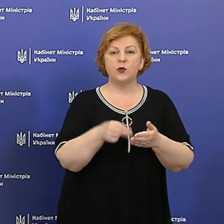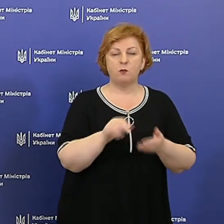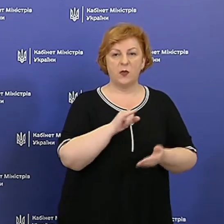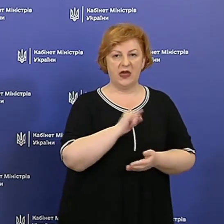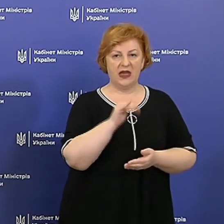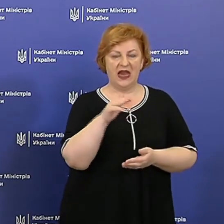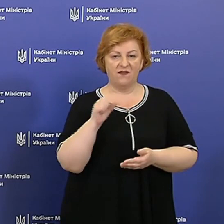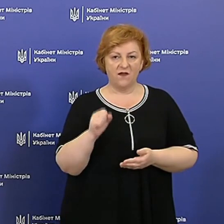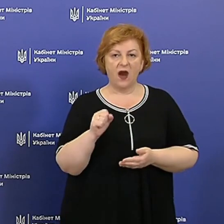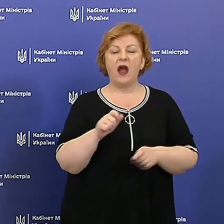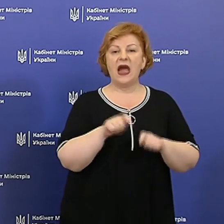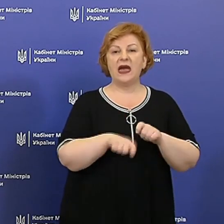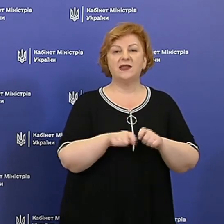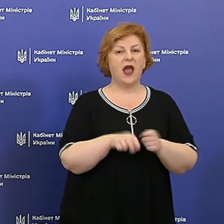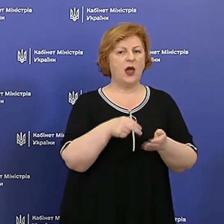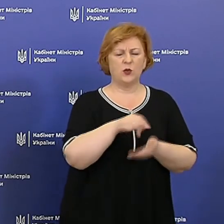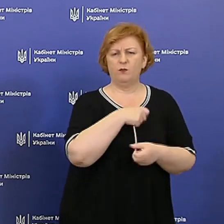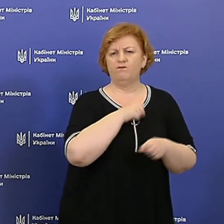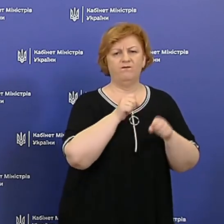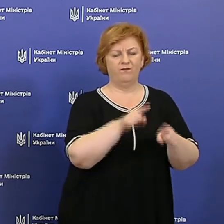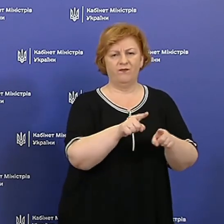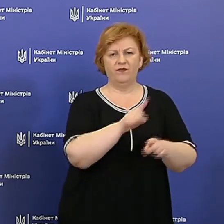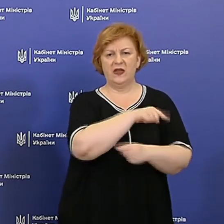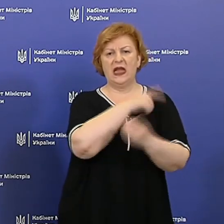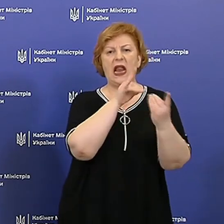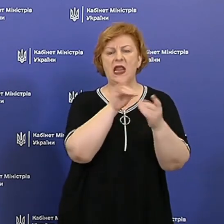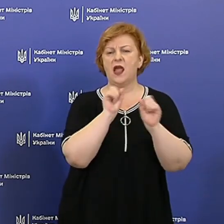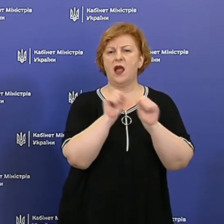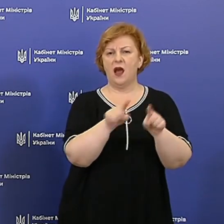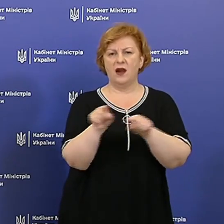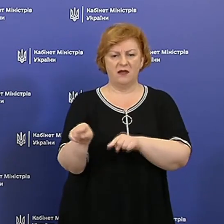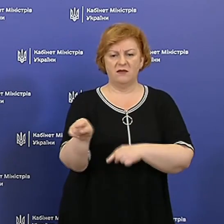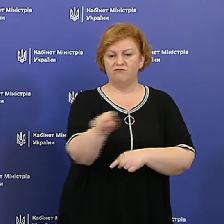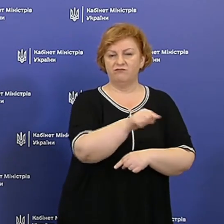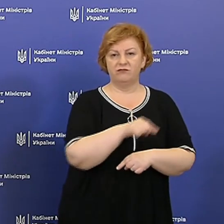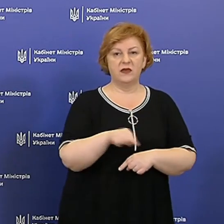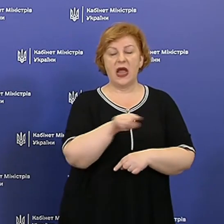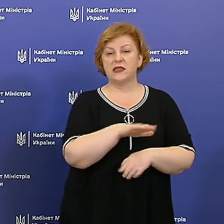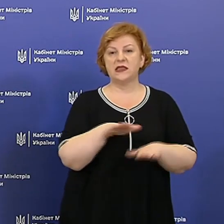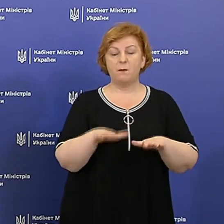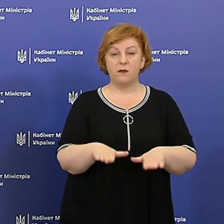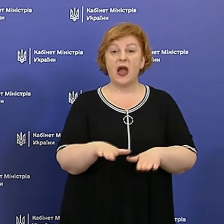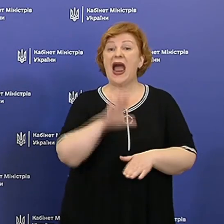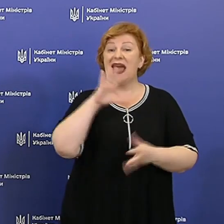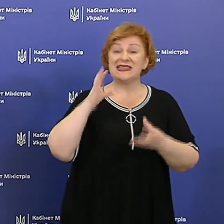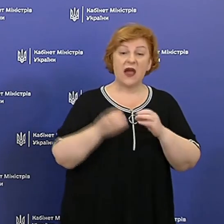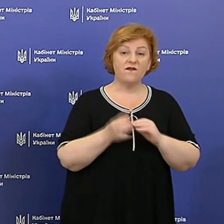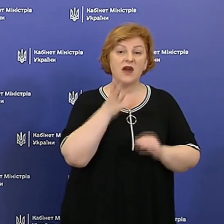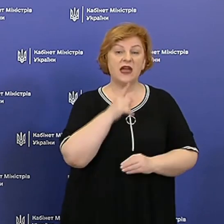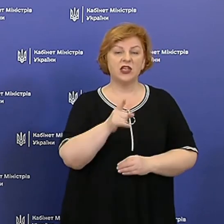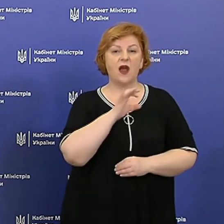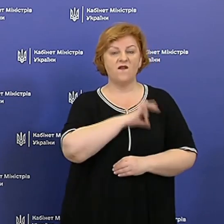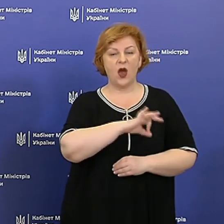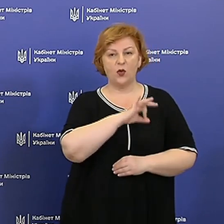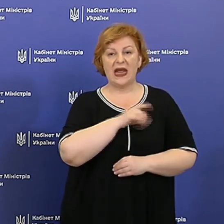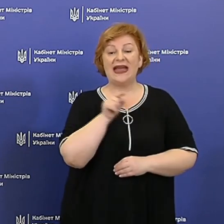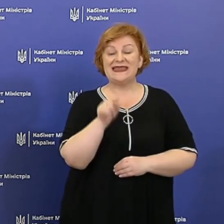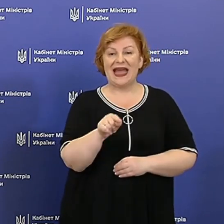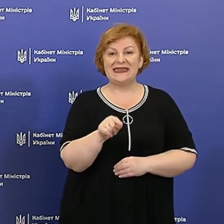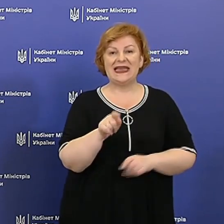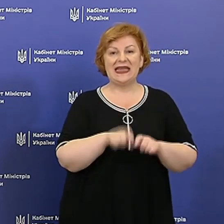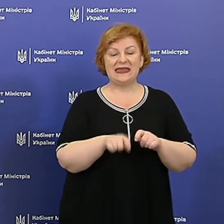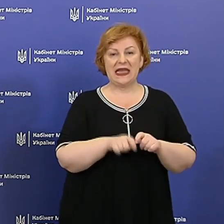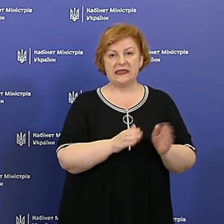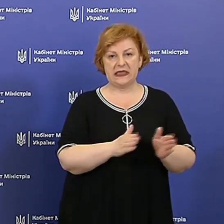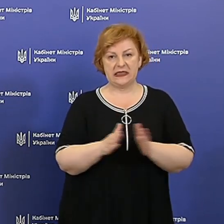вони закуповуються безпосередньо лікарнями, безпосередньо на місцях. Загалом за весь час використання цих